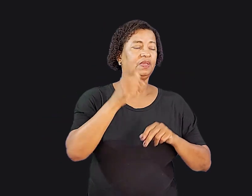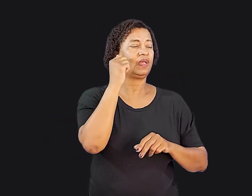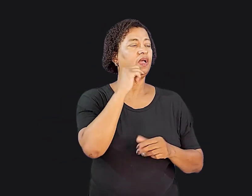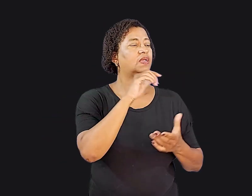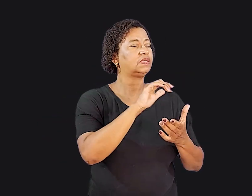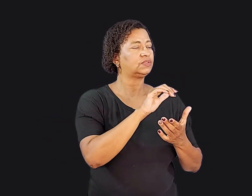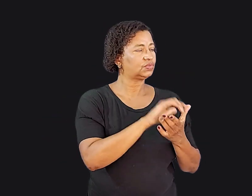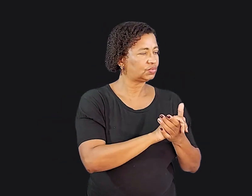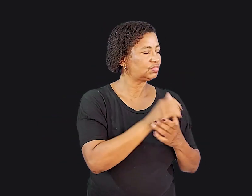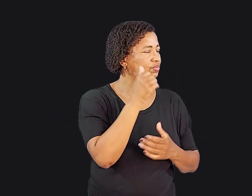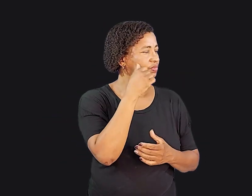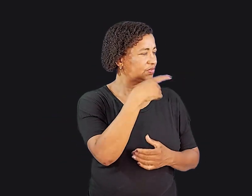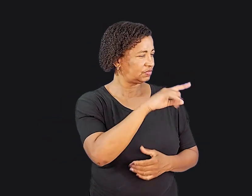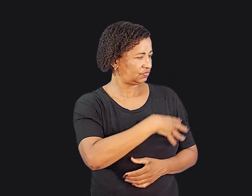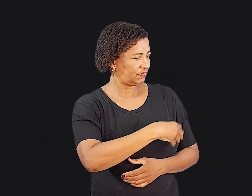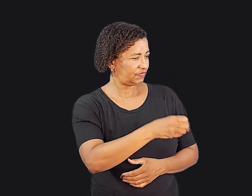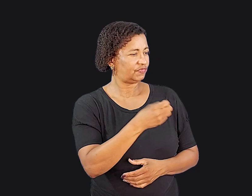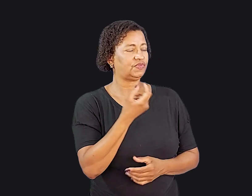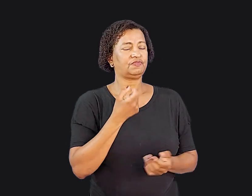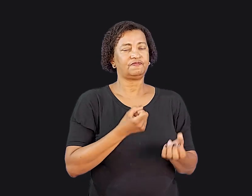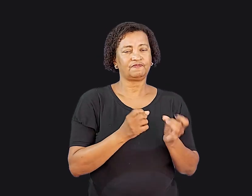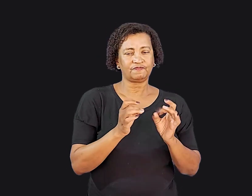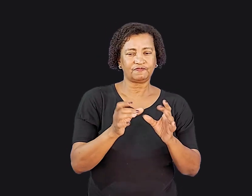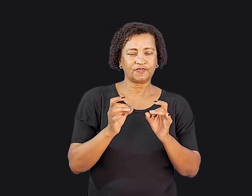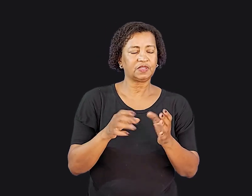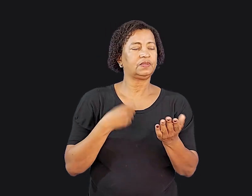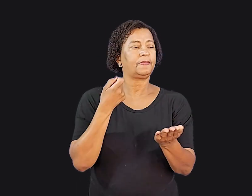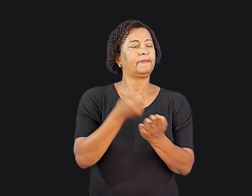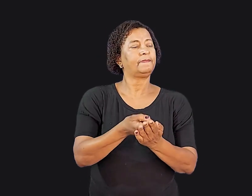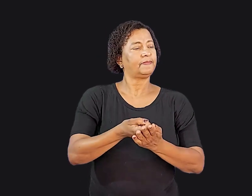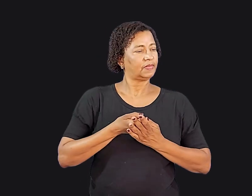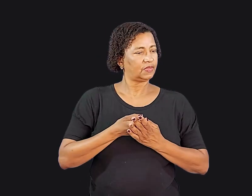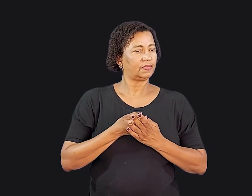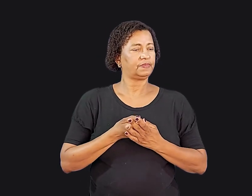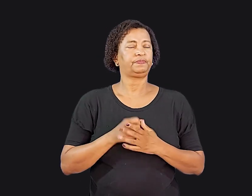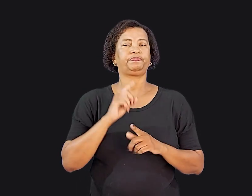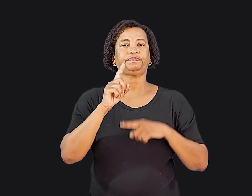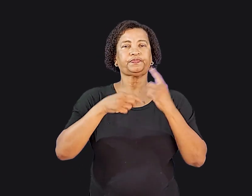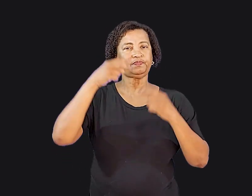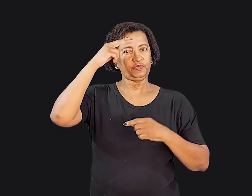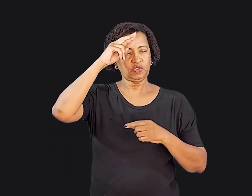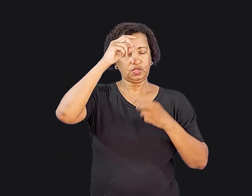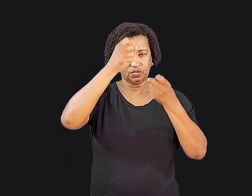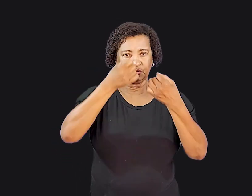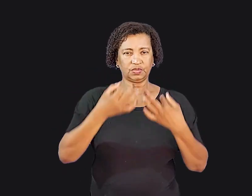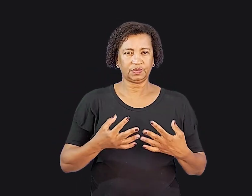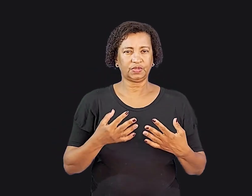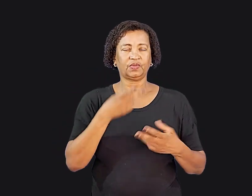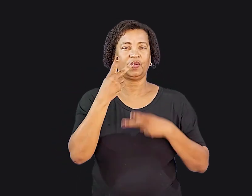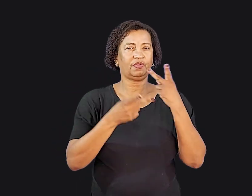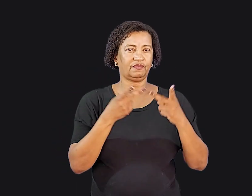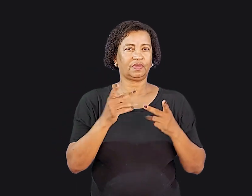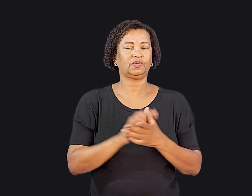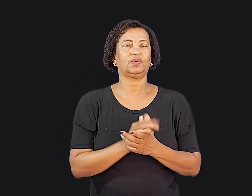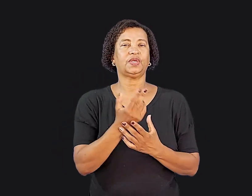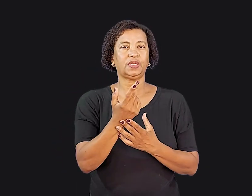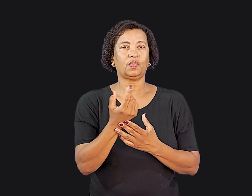seus filhos serão vendidos para saldar a dívida." Depois de contar essa parábola, Jesus disse: "Assim lhes fará o meu